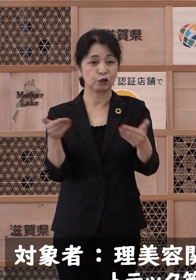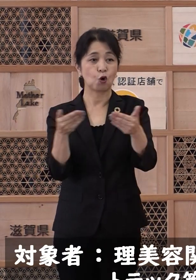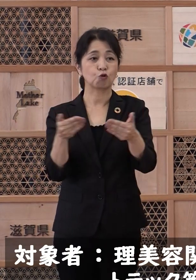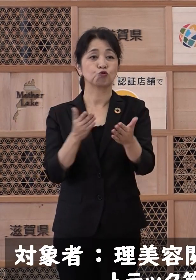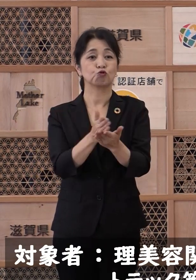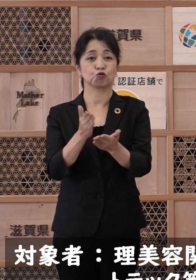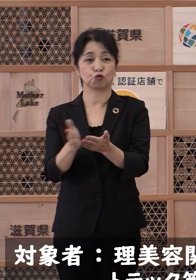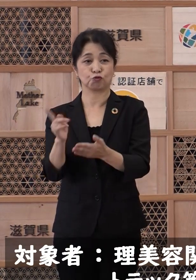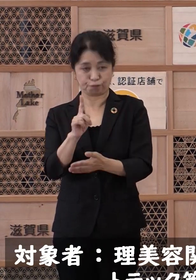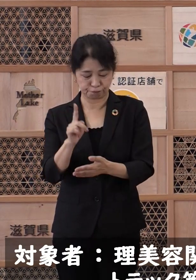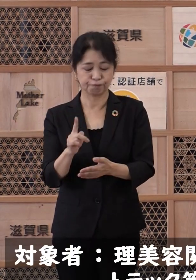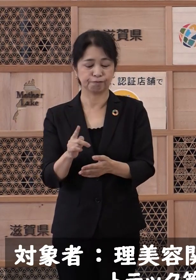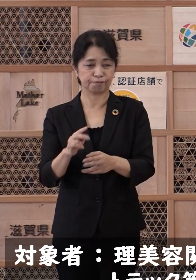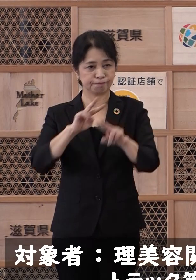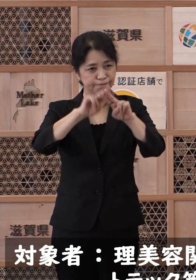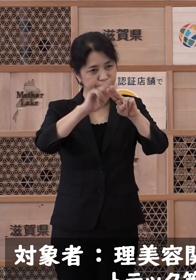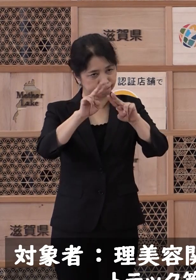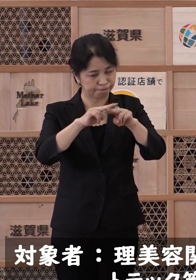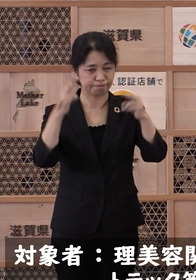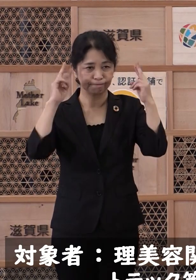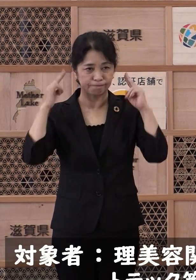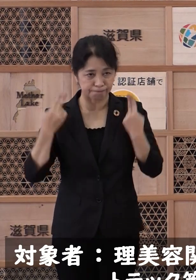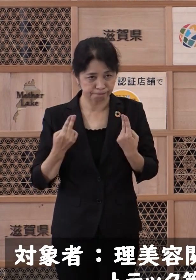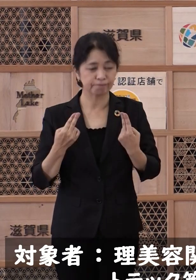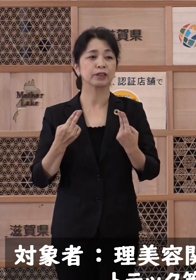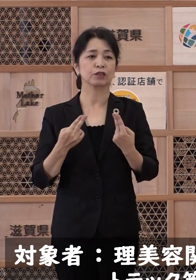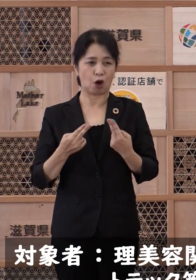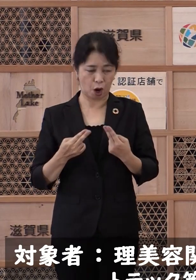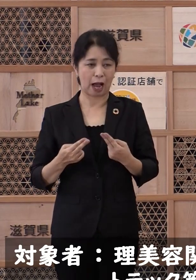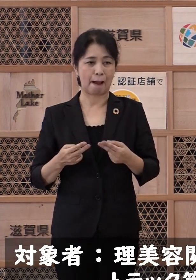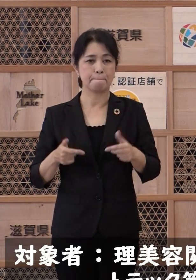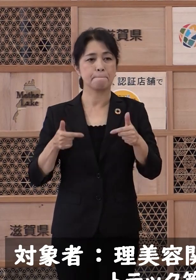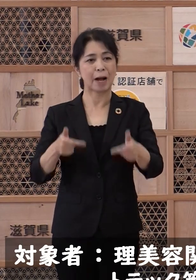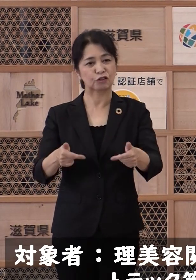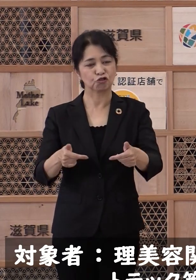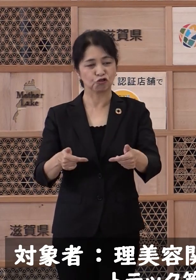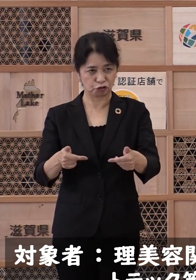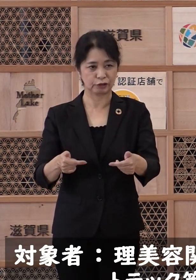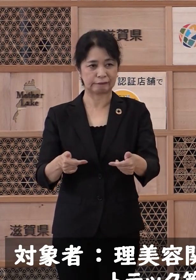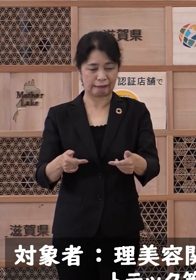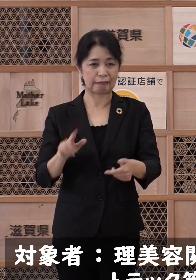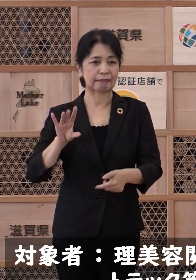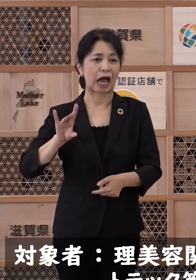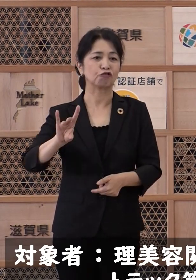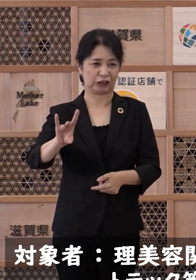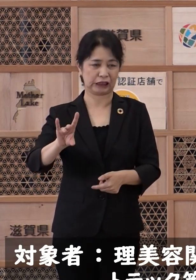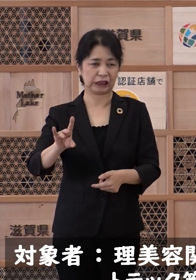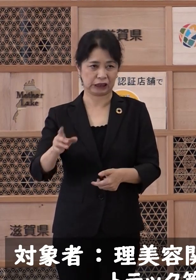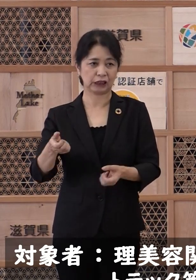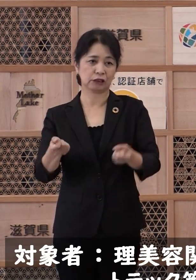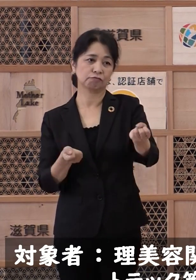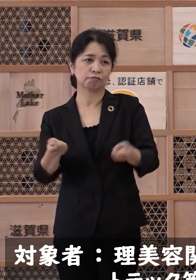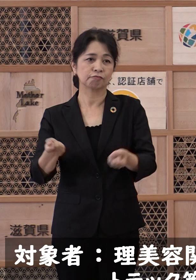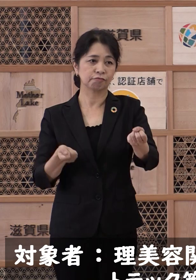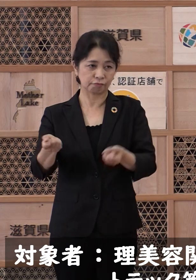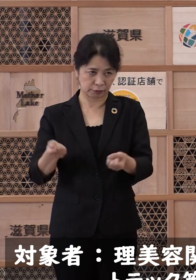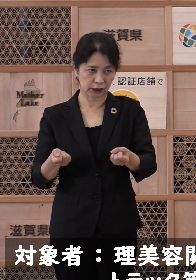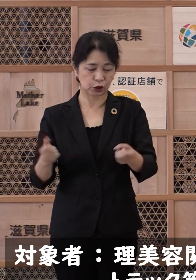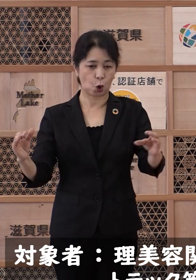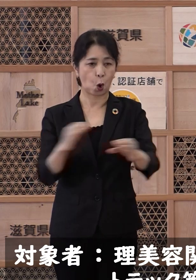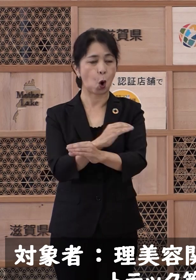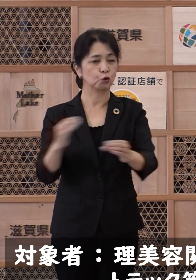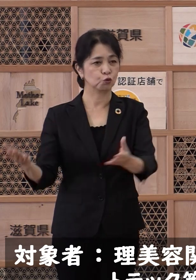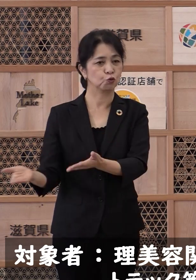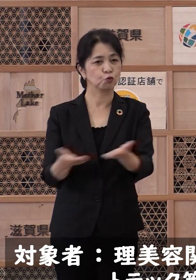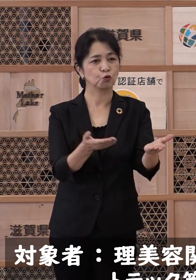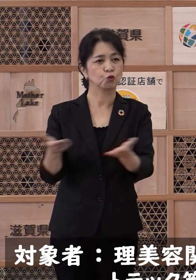理美容のお仕事されている方、バス、タクシー、トラック等交通運輸事業を担